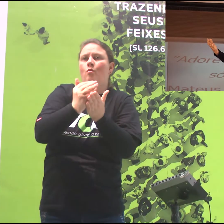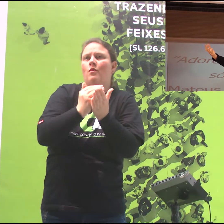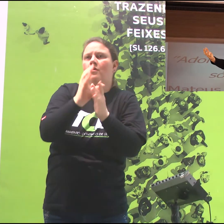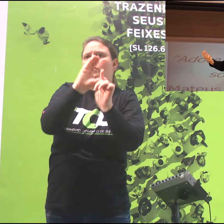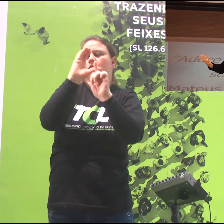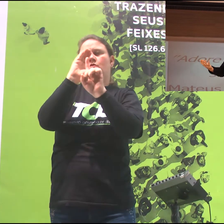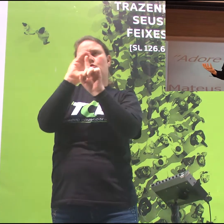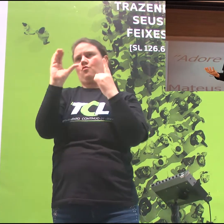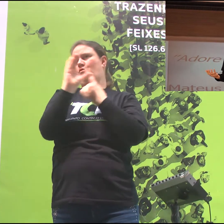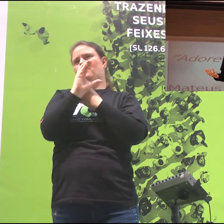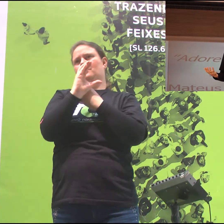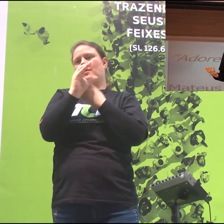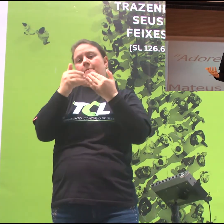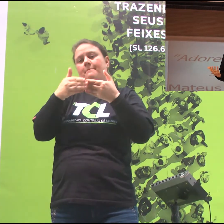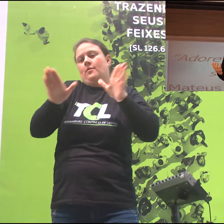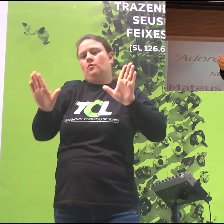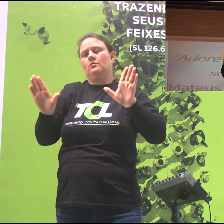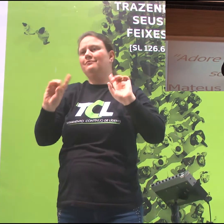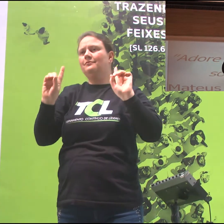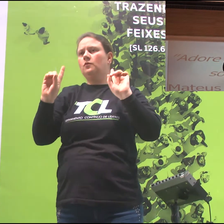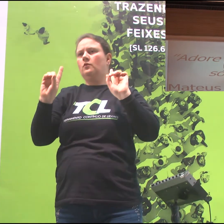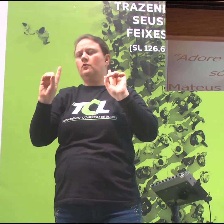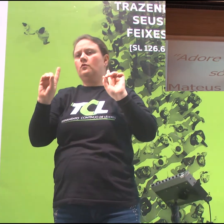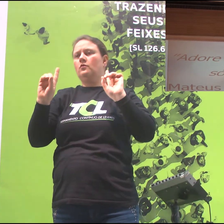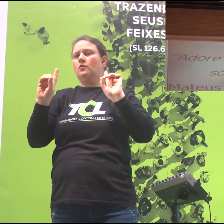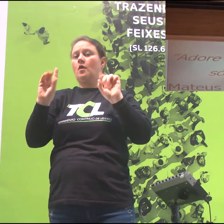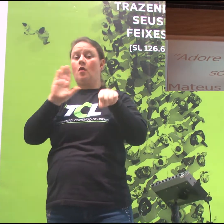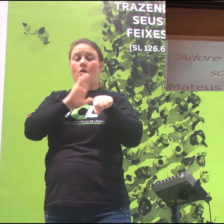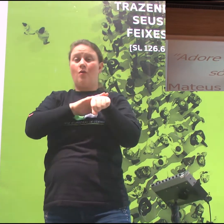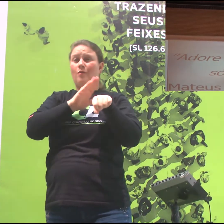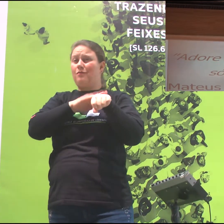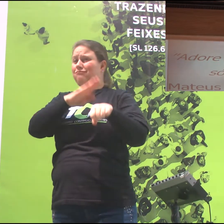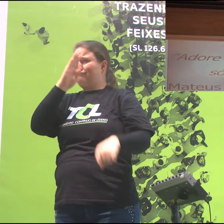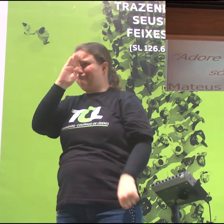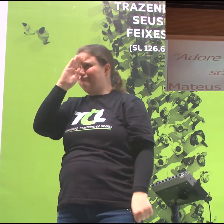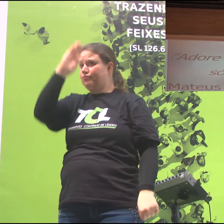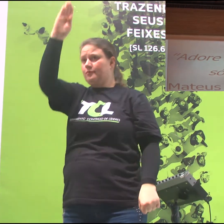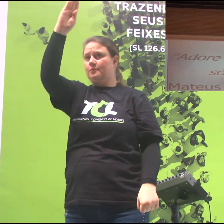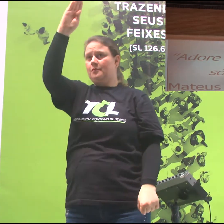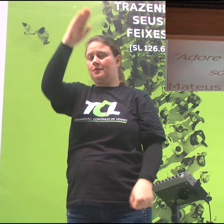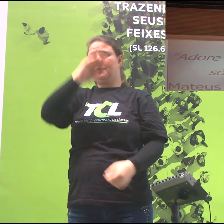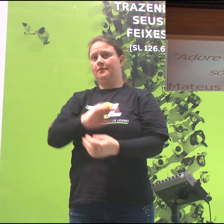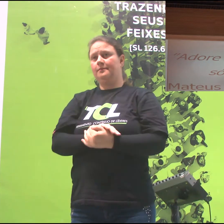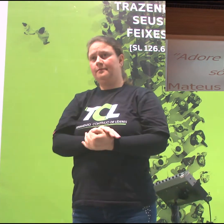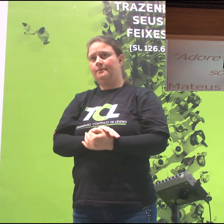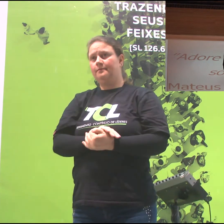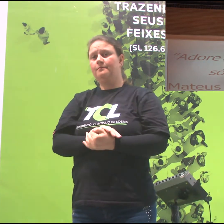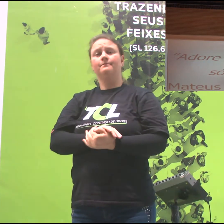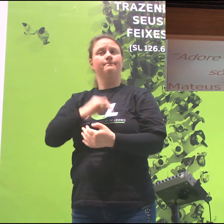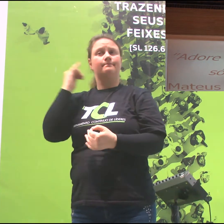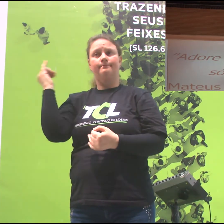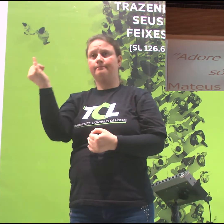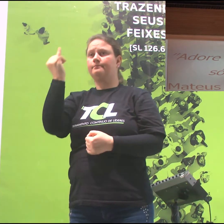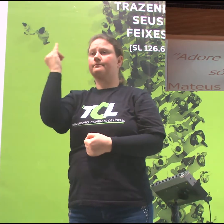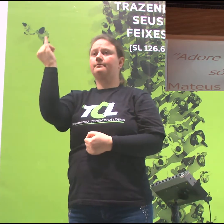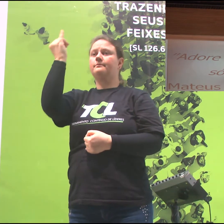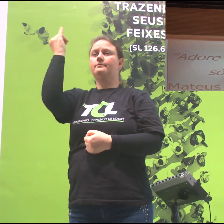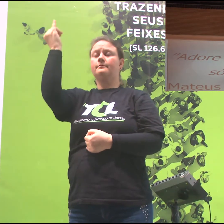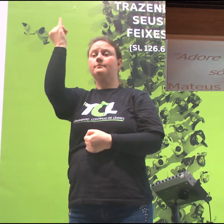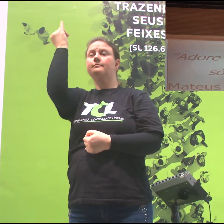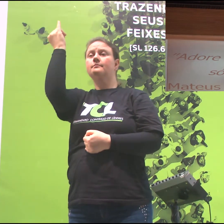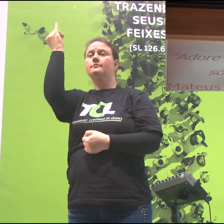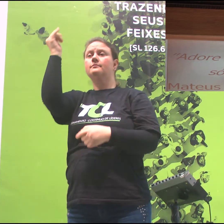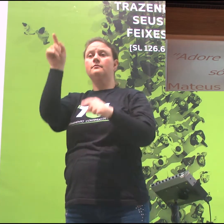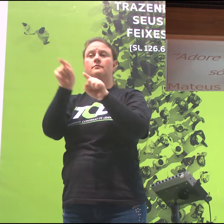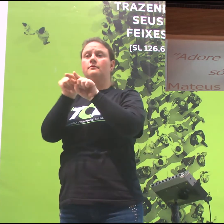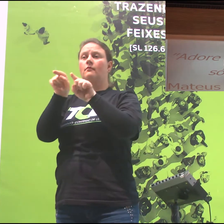introdução desse culto de serviço a Deus, mas ela é uma parte fundamental, tão fundamental quanto